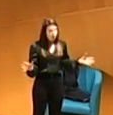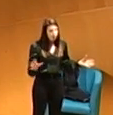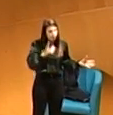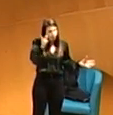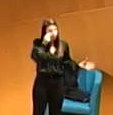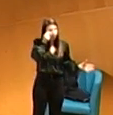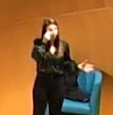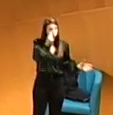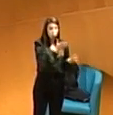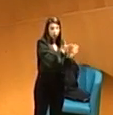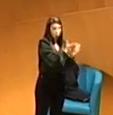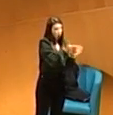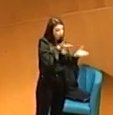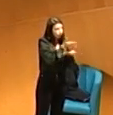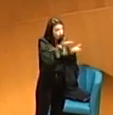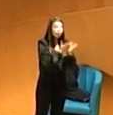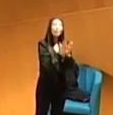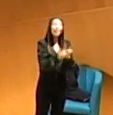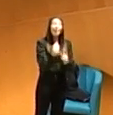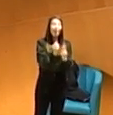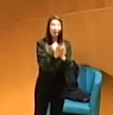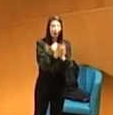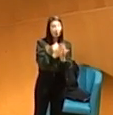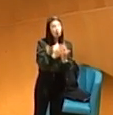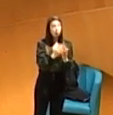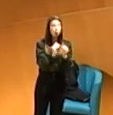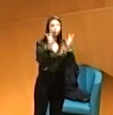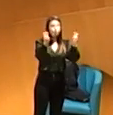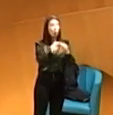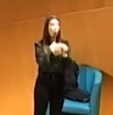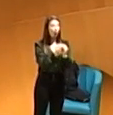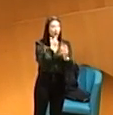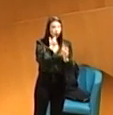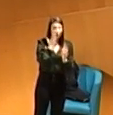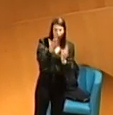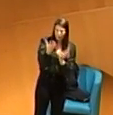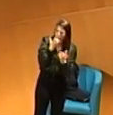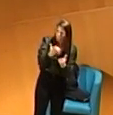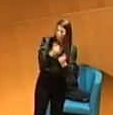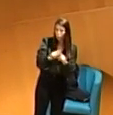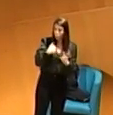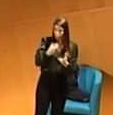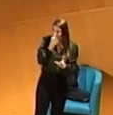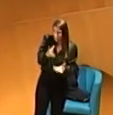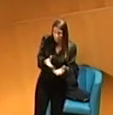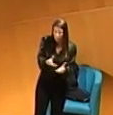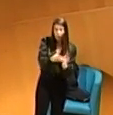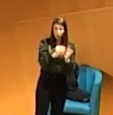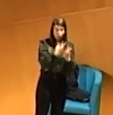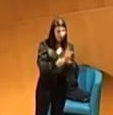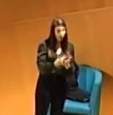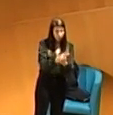cette psychologue un petit carnet des soucis. Quand elle veut acheter un truc, quand elle a un souci, on l'écrit dans le petit carnet de soucis. Eh bien, ça